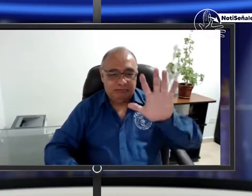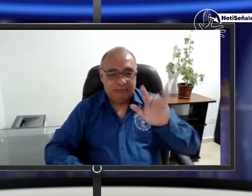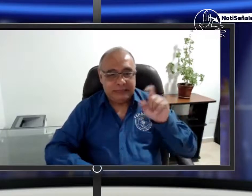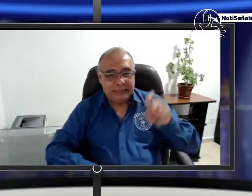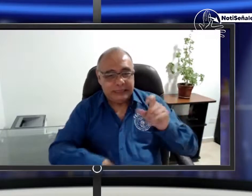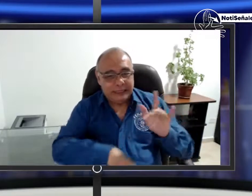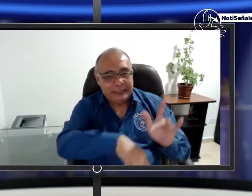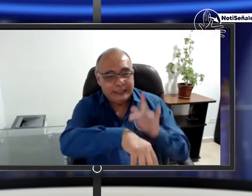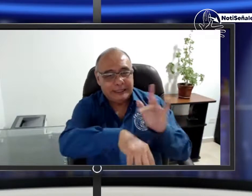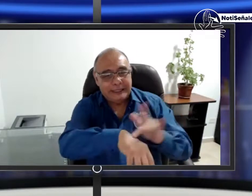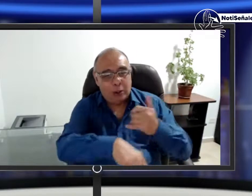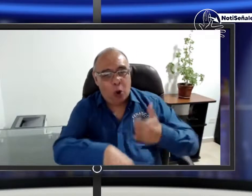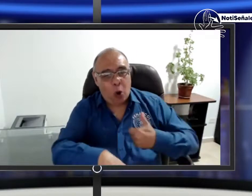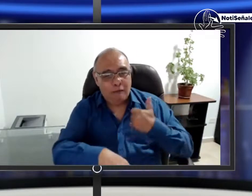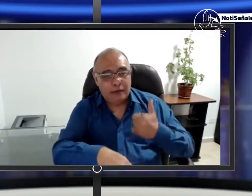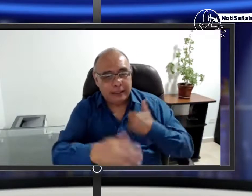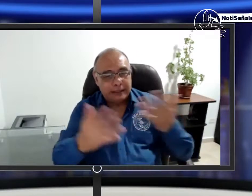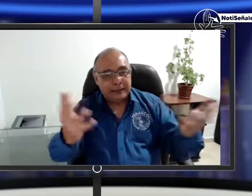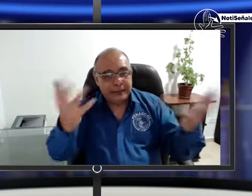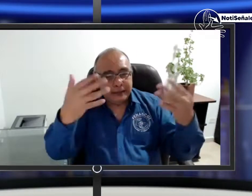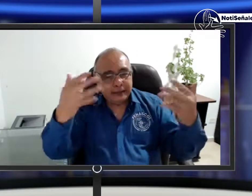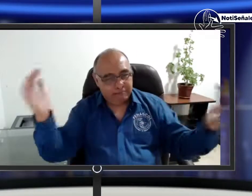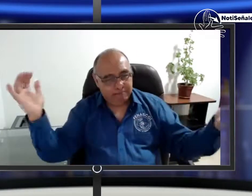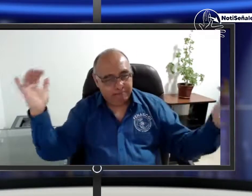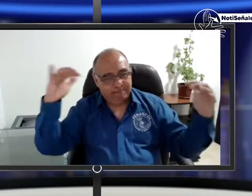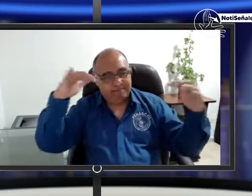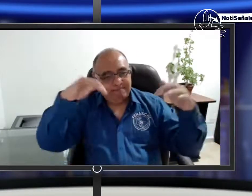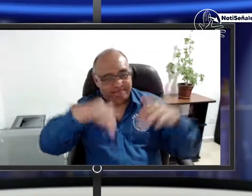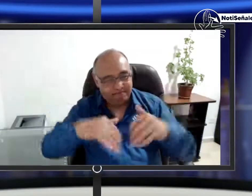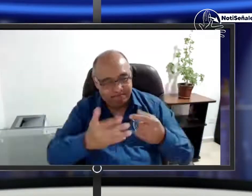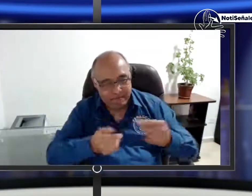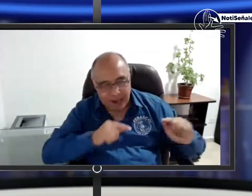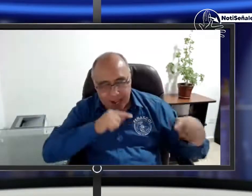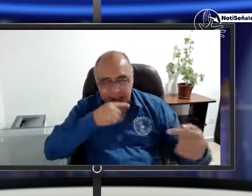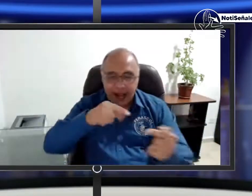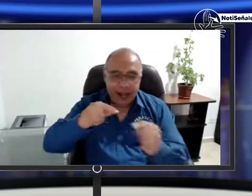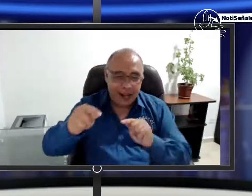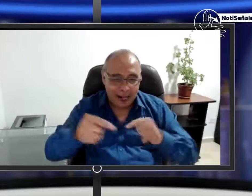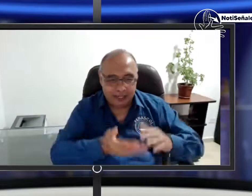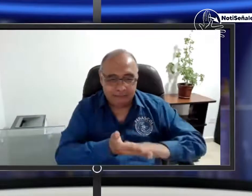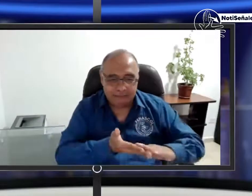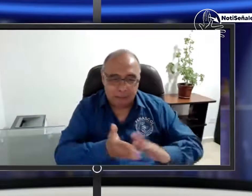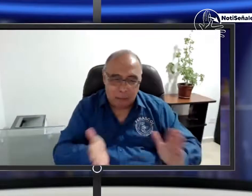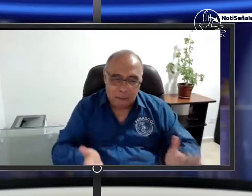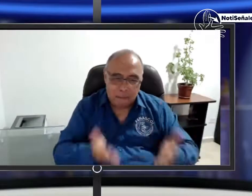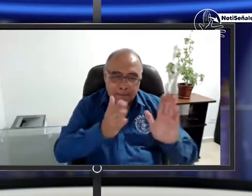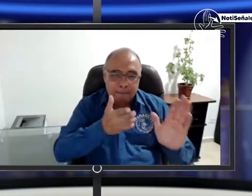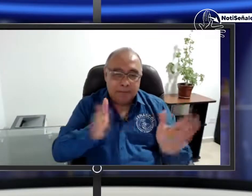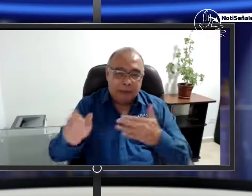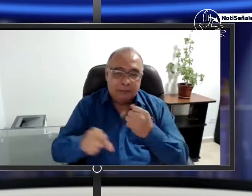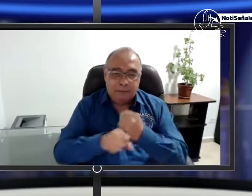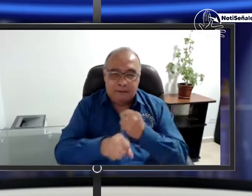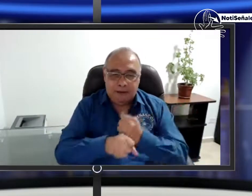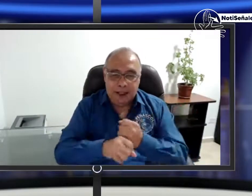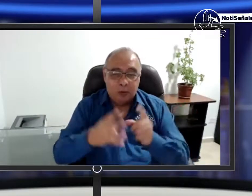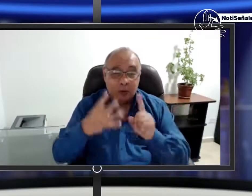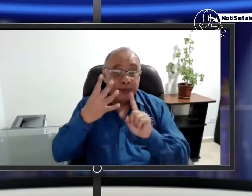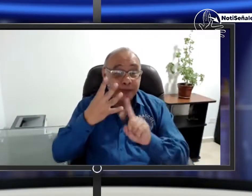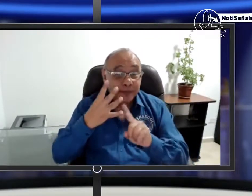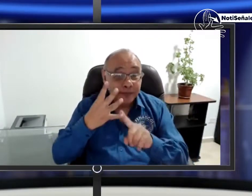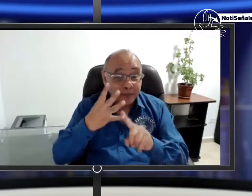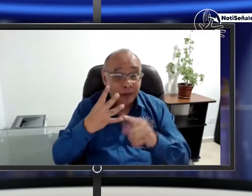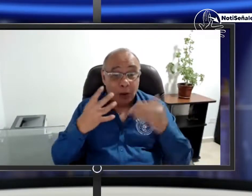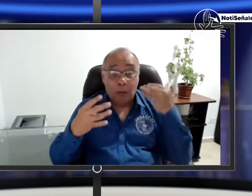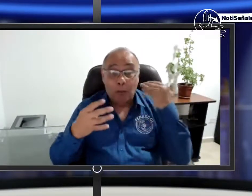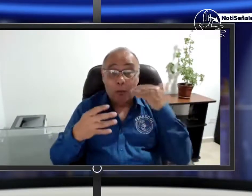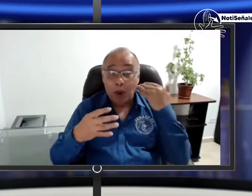nuestras juventudes sordas y del pse nj es motivar e incentivar las discusiones